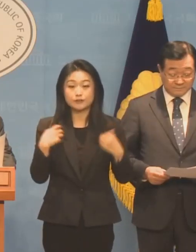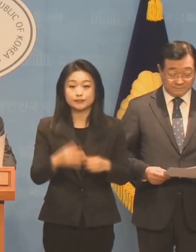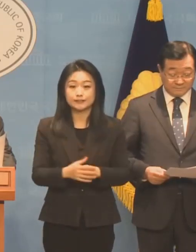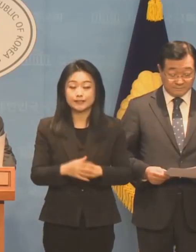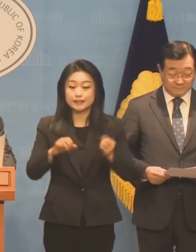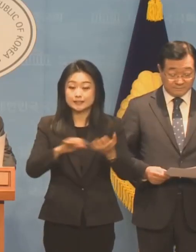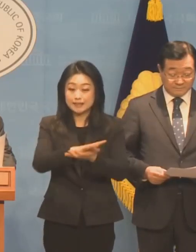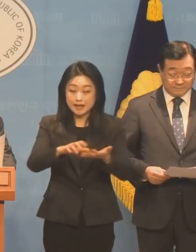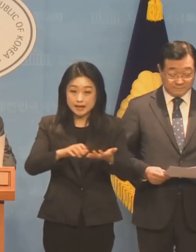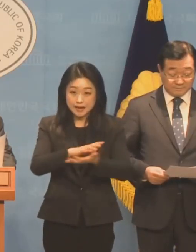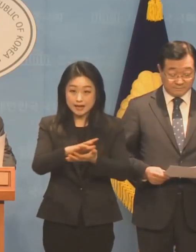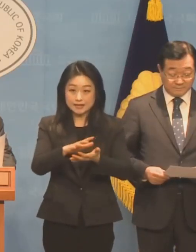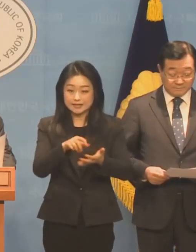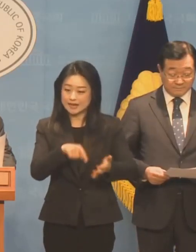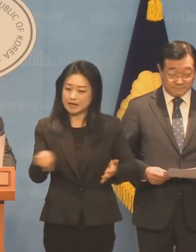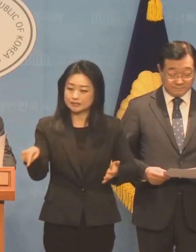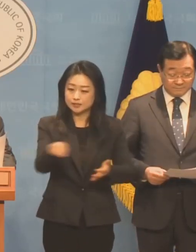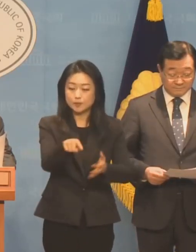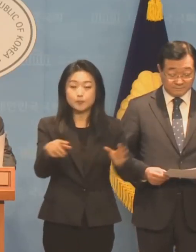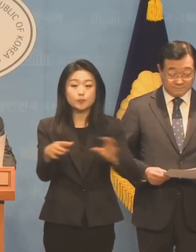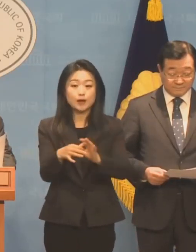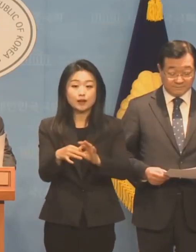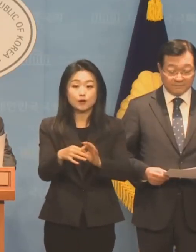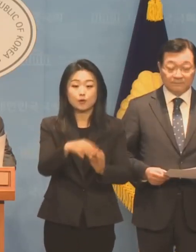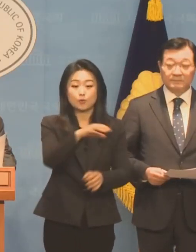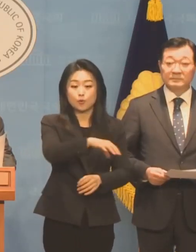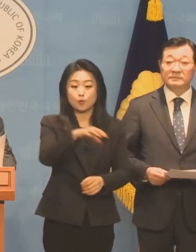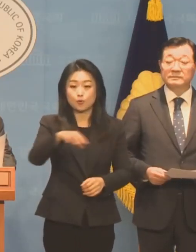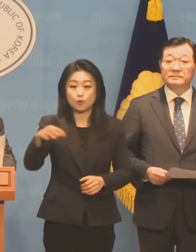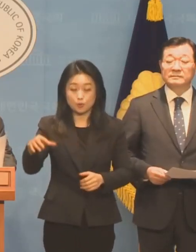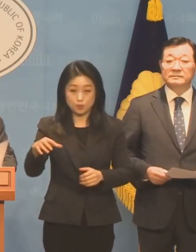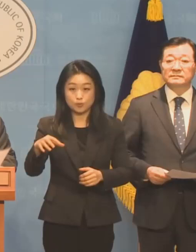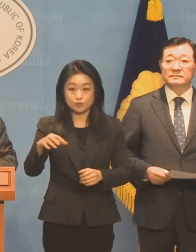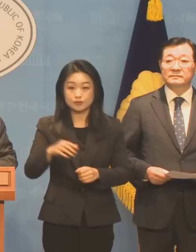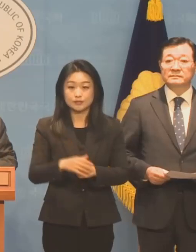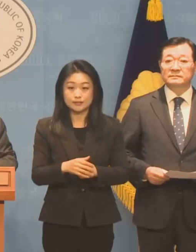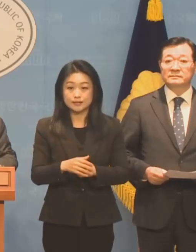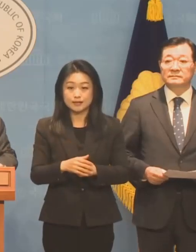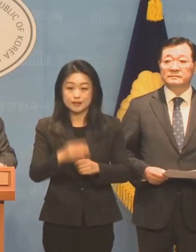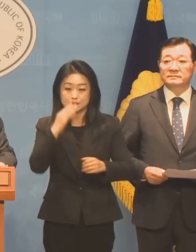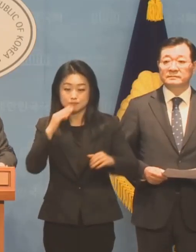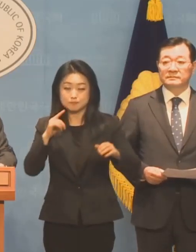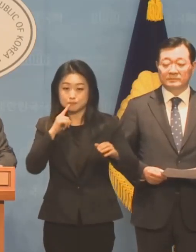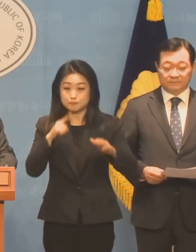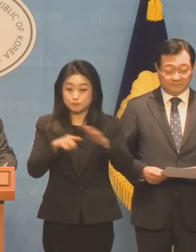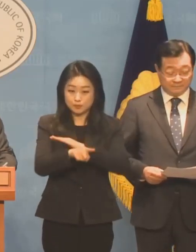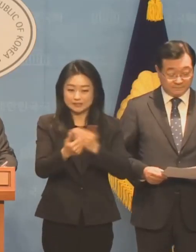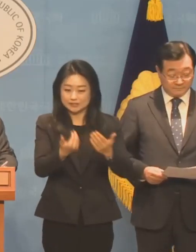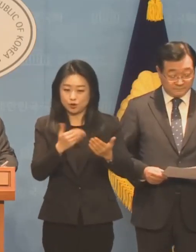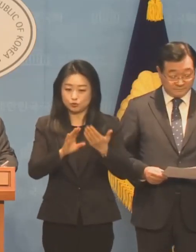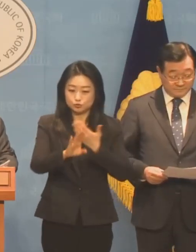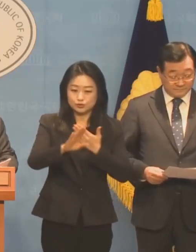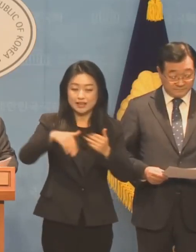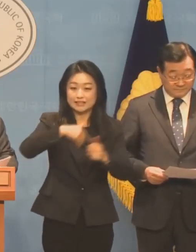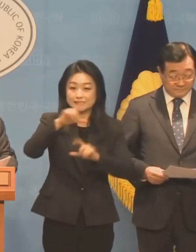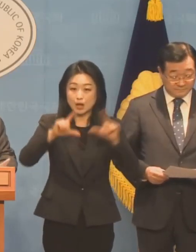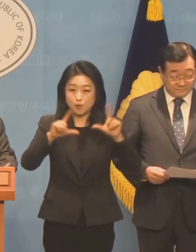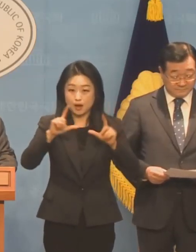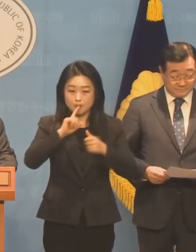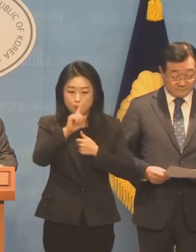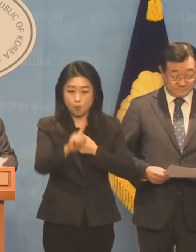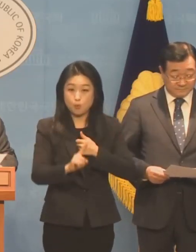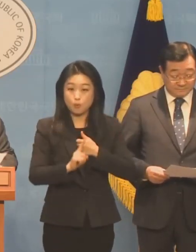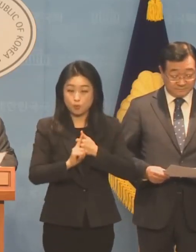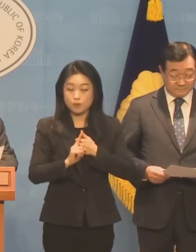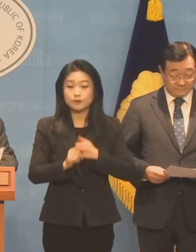내란과 직간접적으로 연관된 기관으로부터 비상계엄 전후의 사항을 보고받을 것입니다.